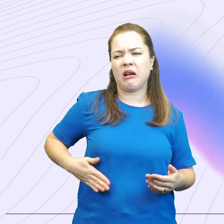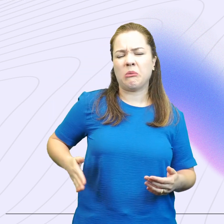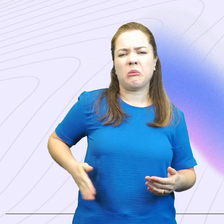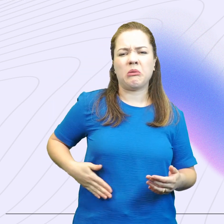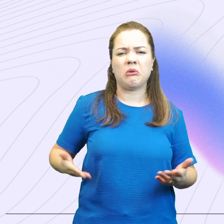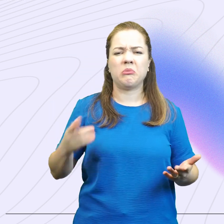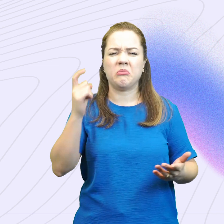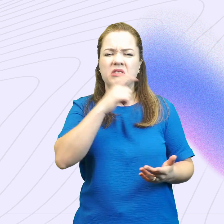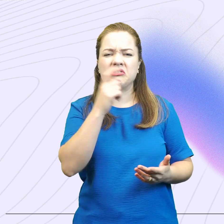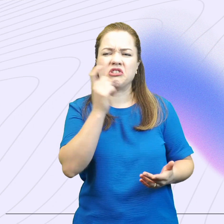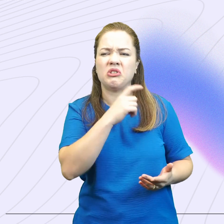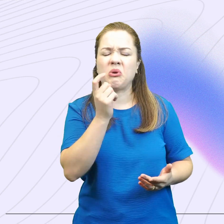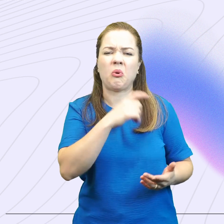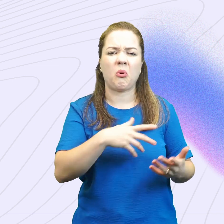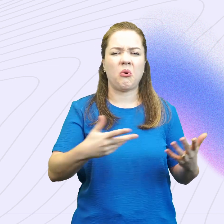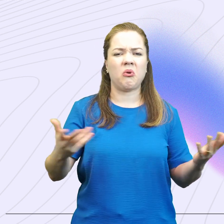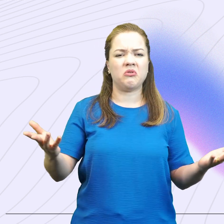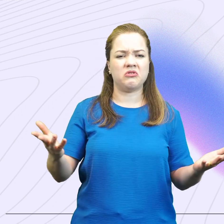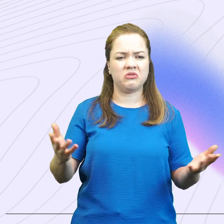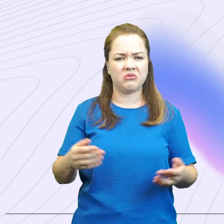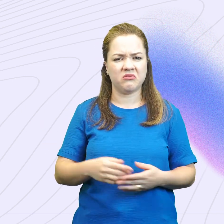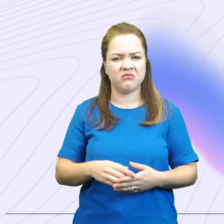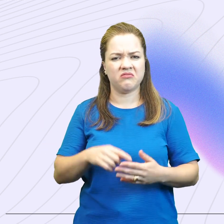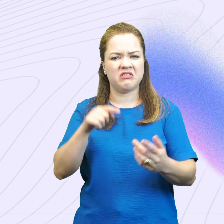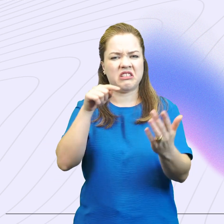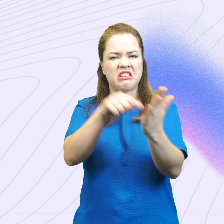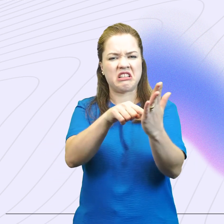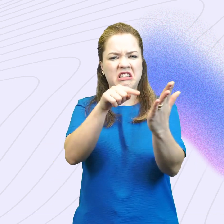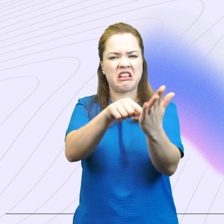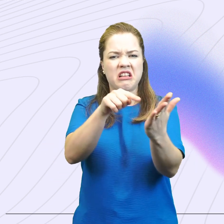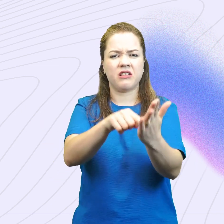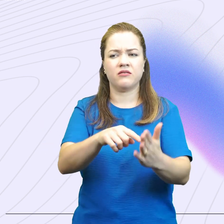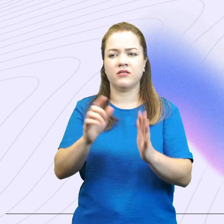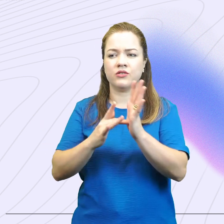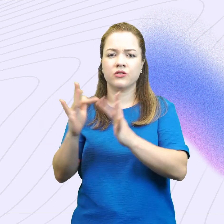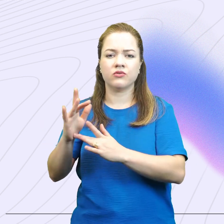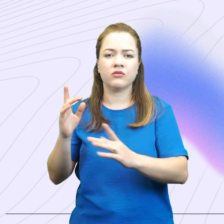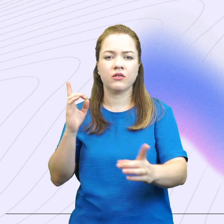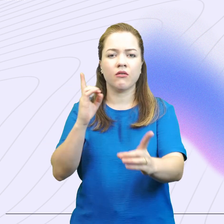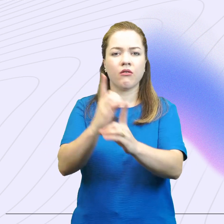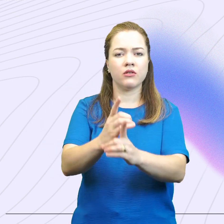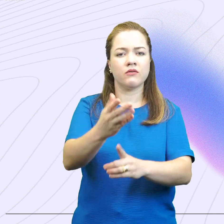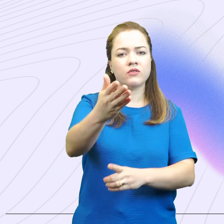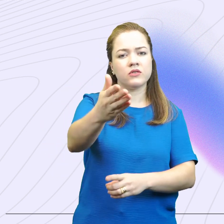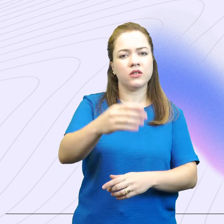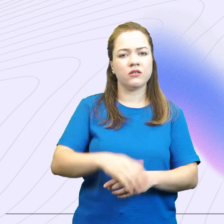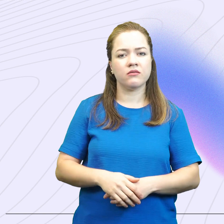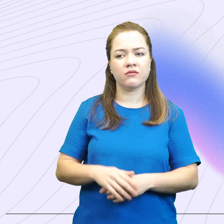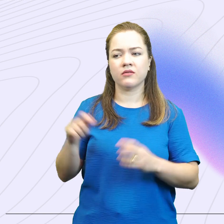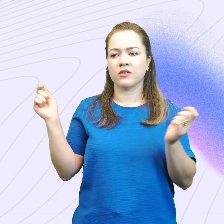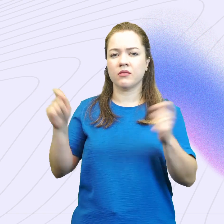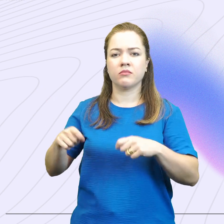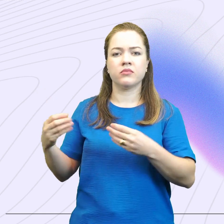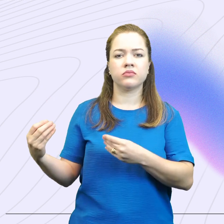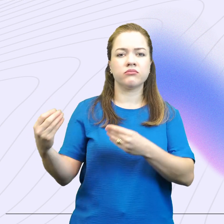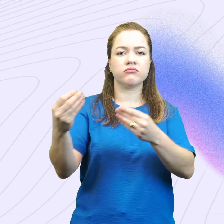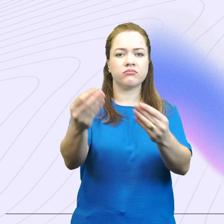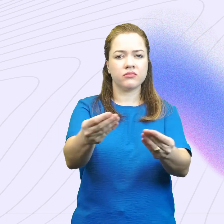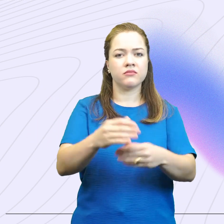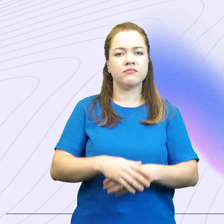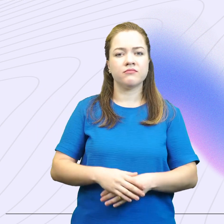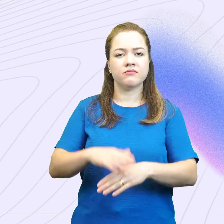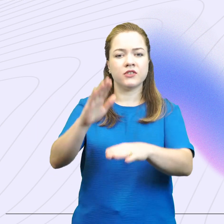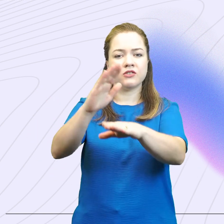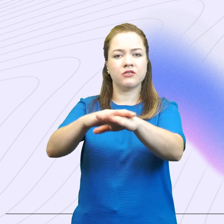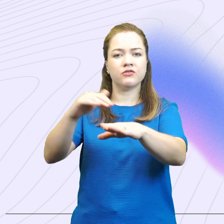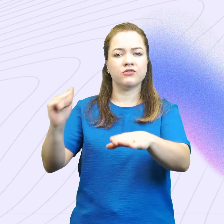de hipócrita. Você ser encontrado por esse Jesus, você ser capacitado por Ele agora a ser chamado